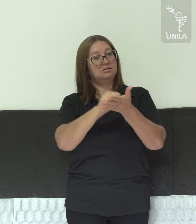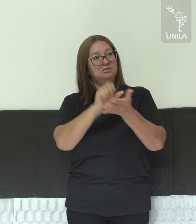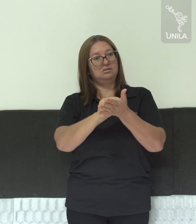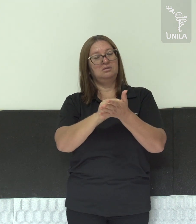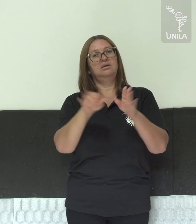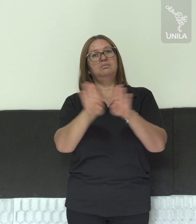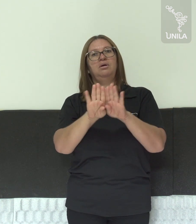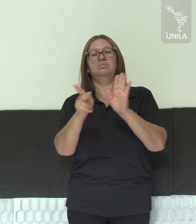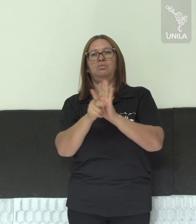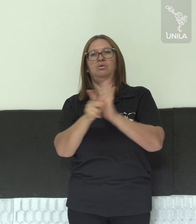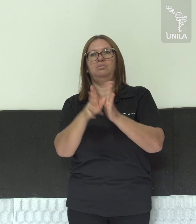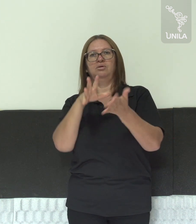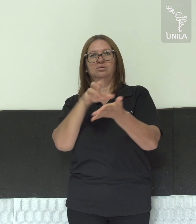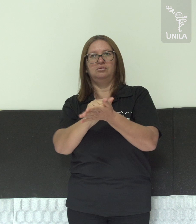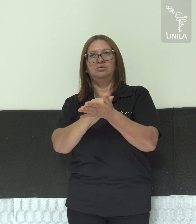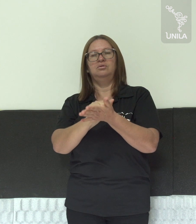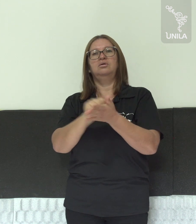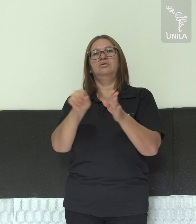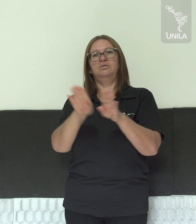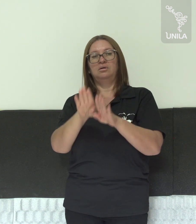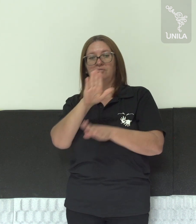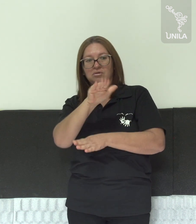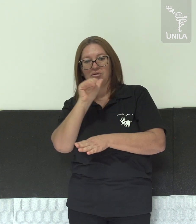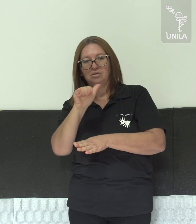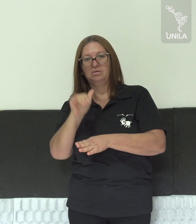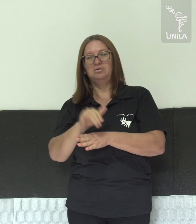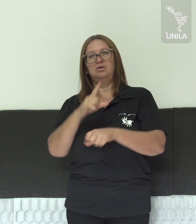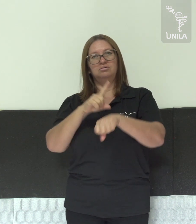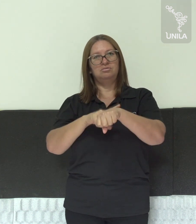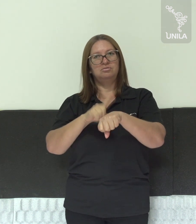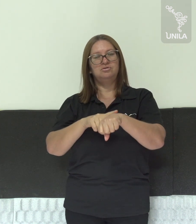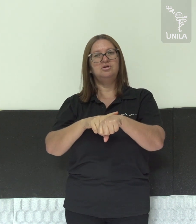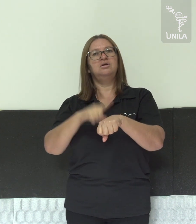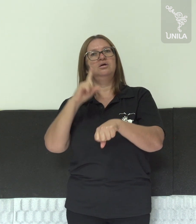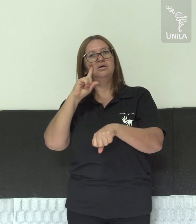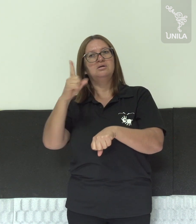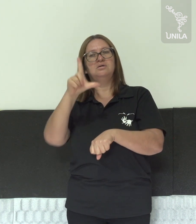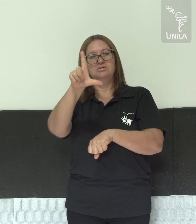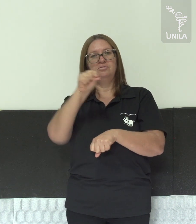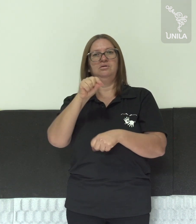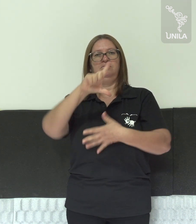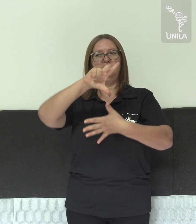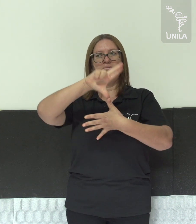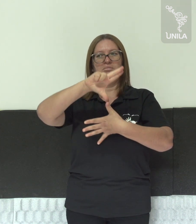à matrícula em convocação própria e em data a ser estipulada pela UNILA.